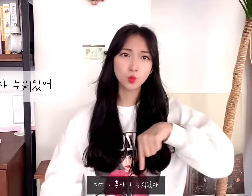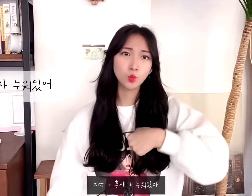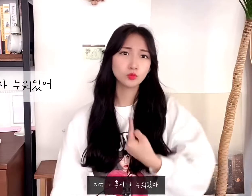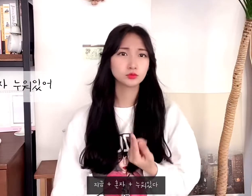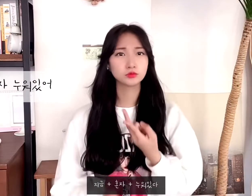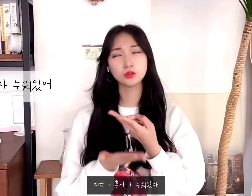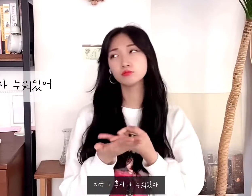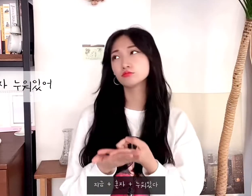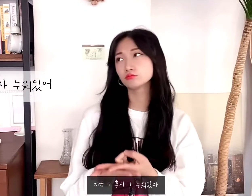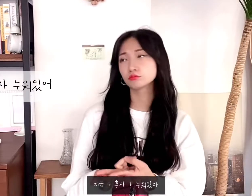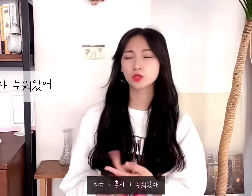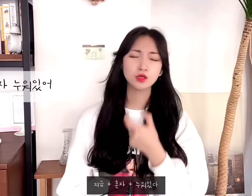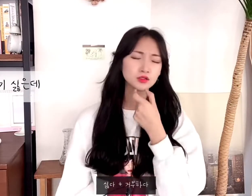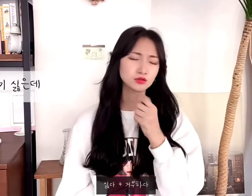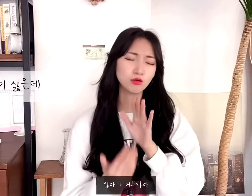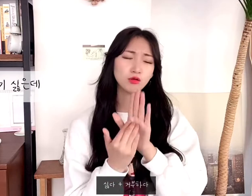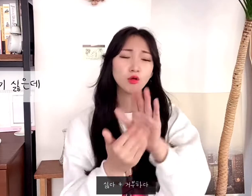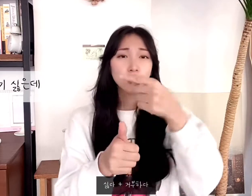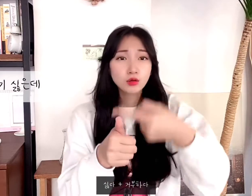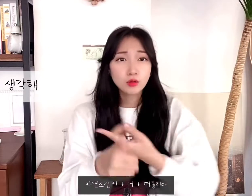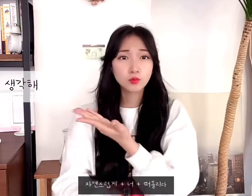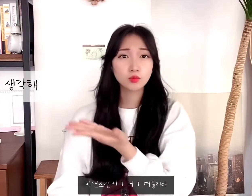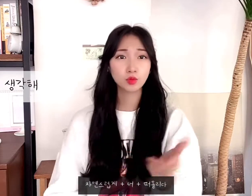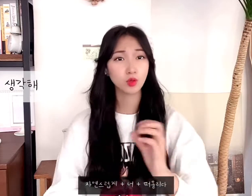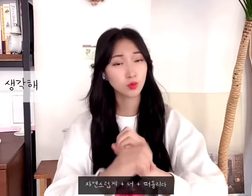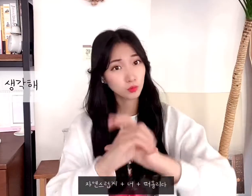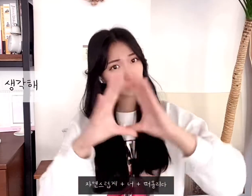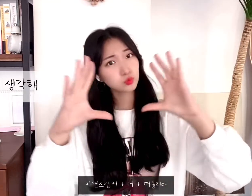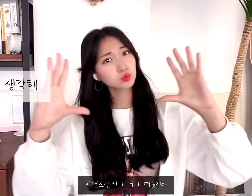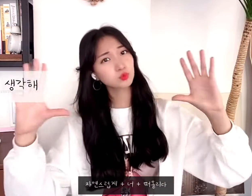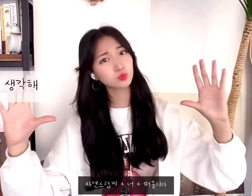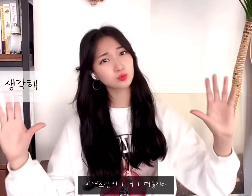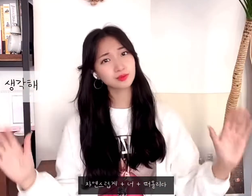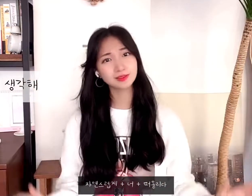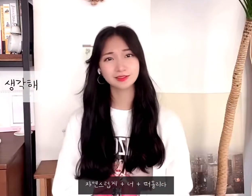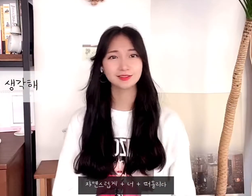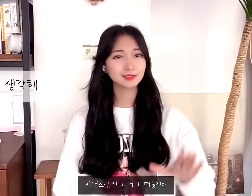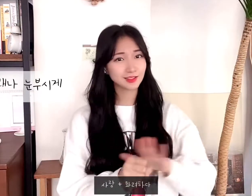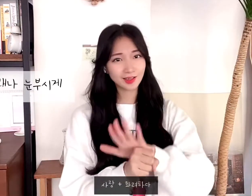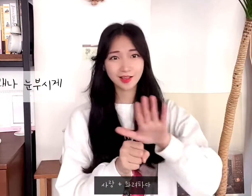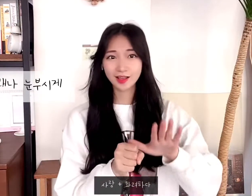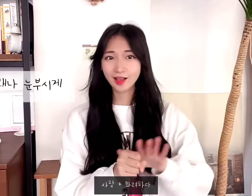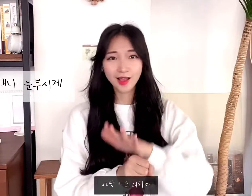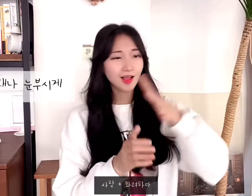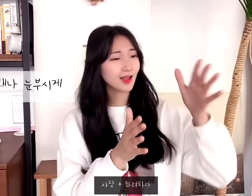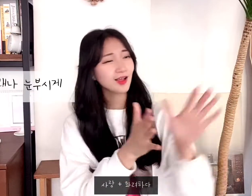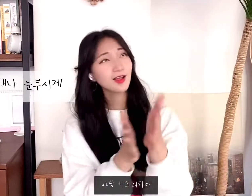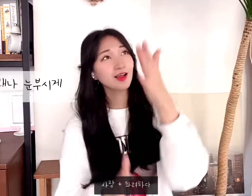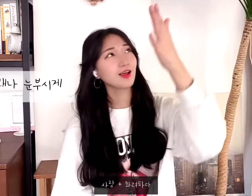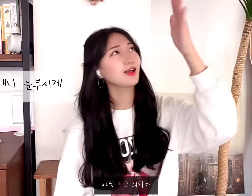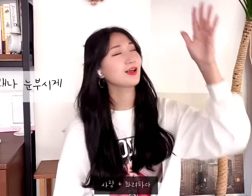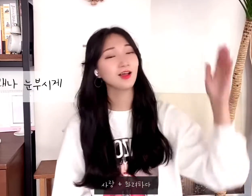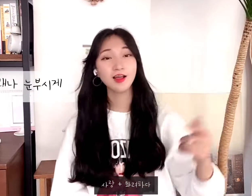그러기 싫은데 너를 생각해 사랑은 꽤나 눈부시게